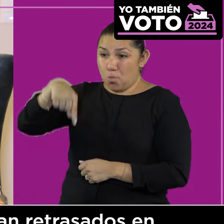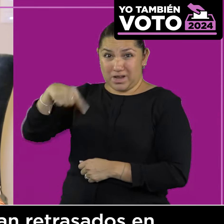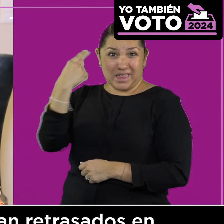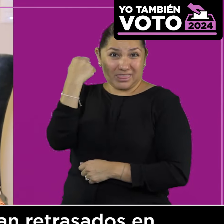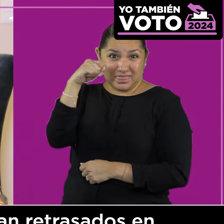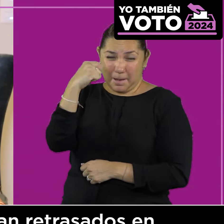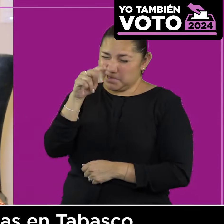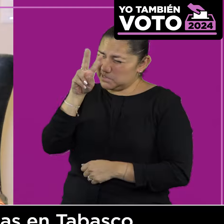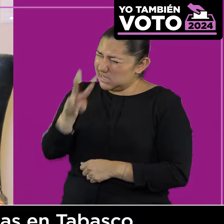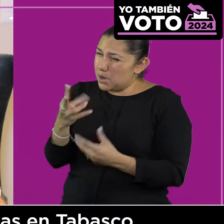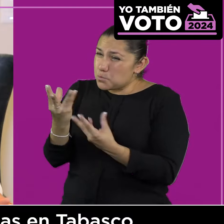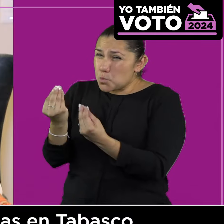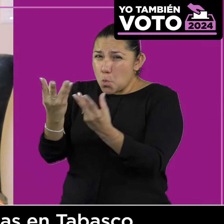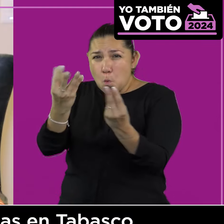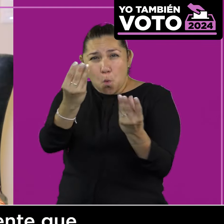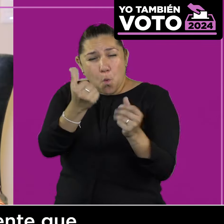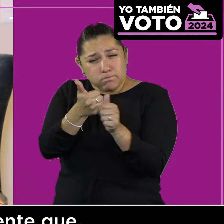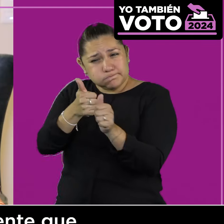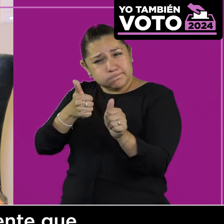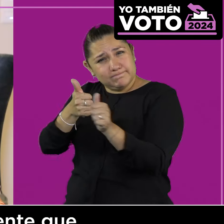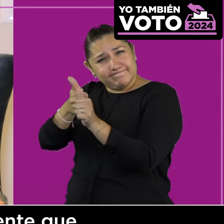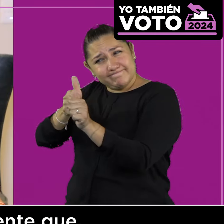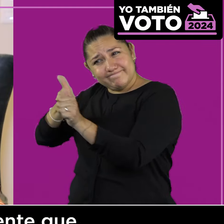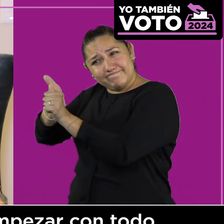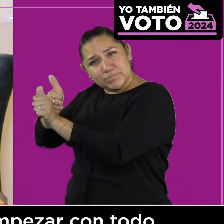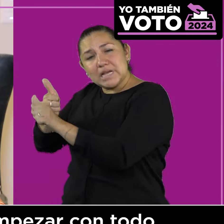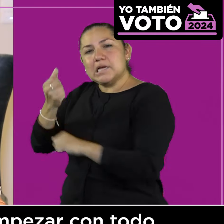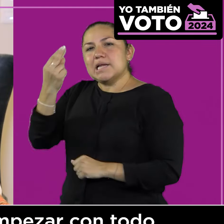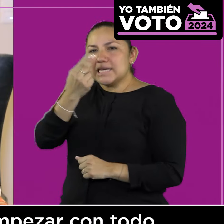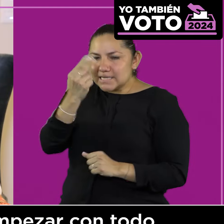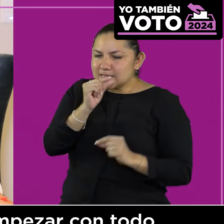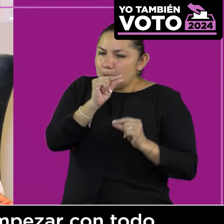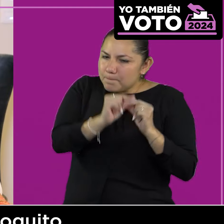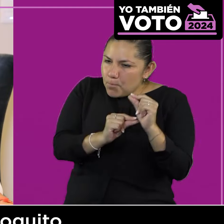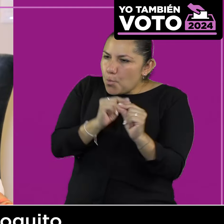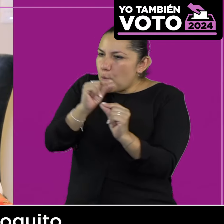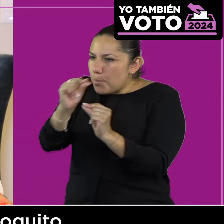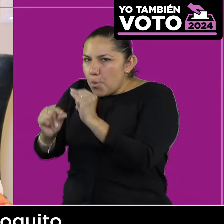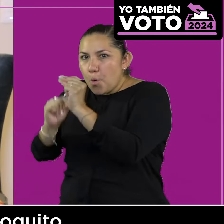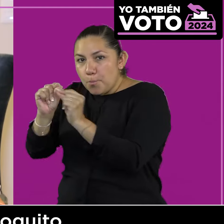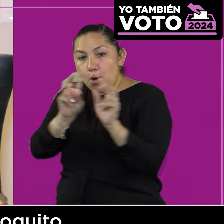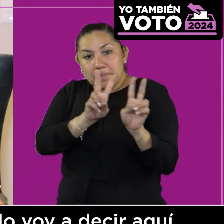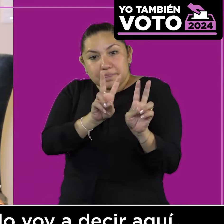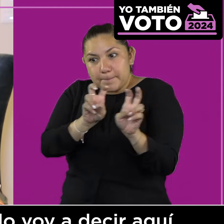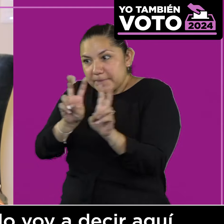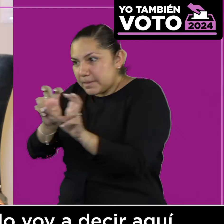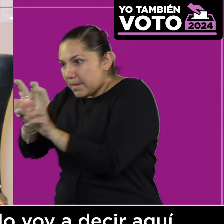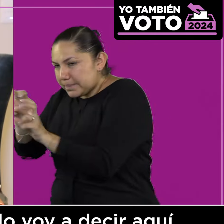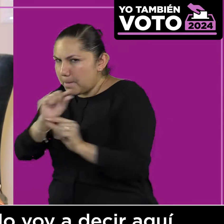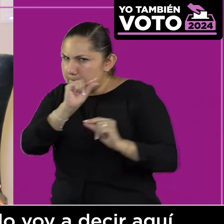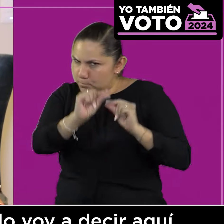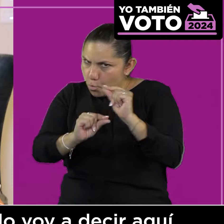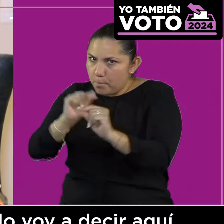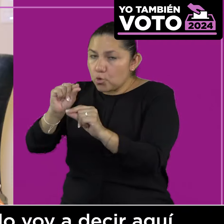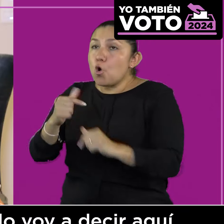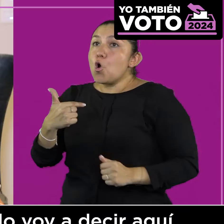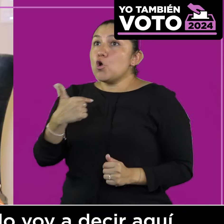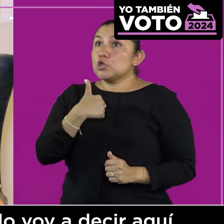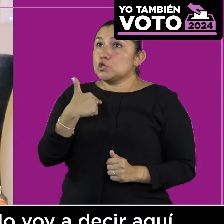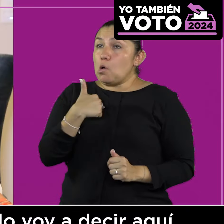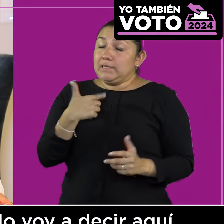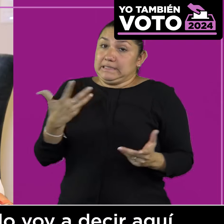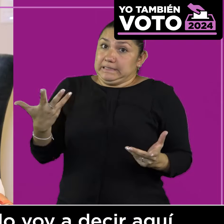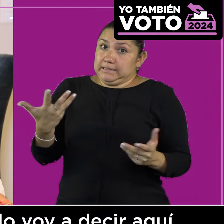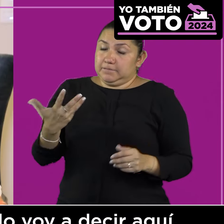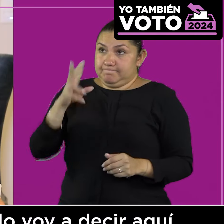estamos tan retrasados en tantos temas en Tabasco tristemente que pues hay que empezar con todo con poquito Yo le decía que